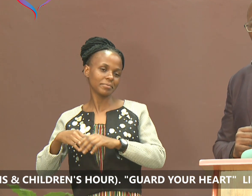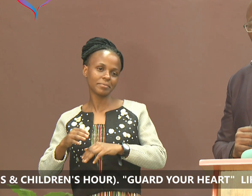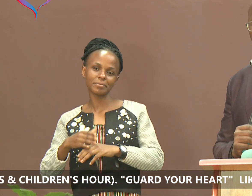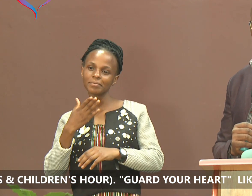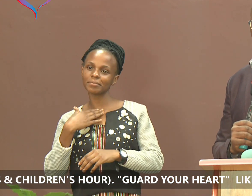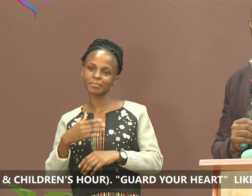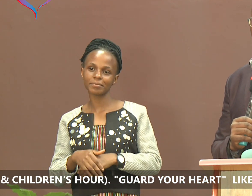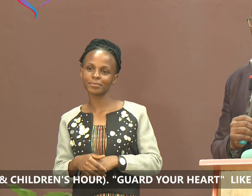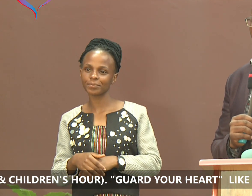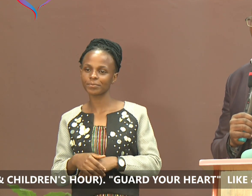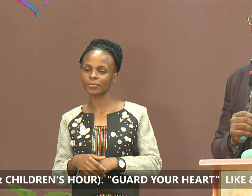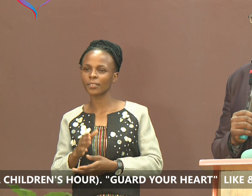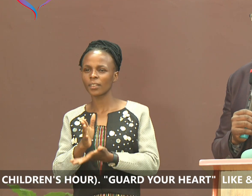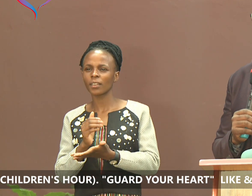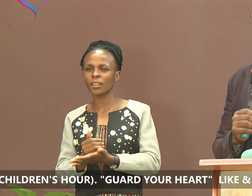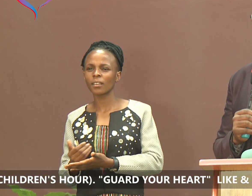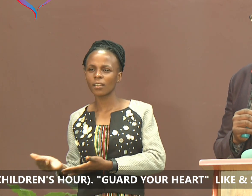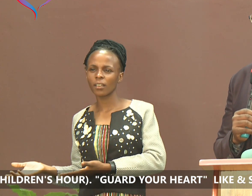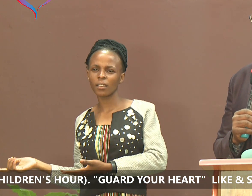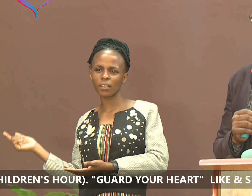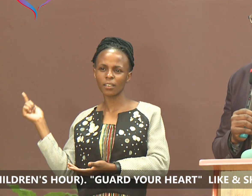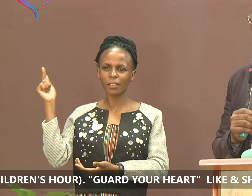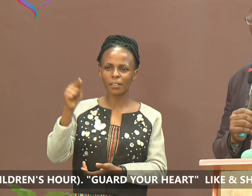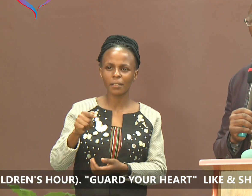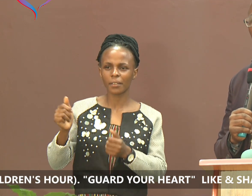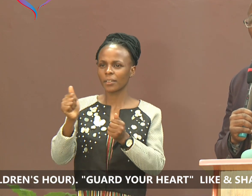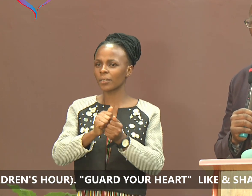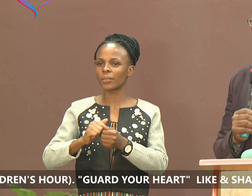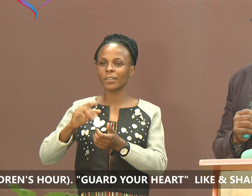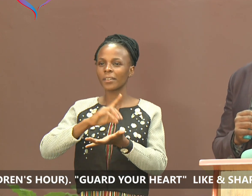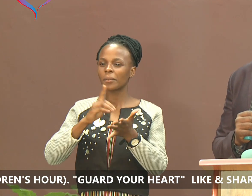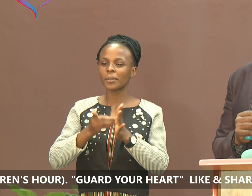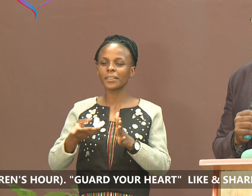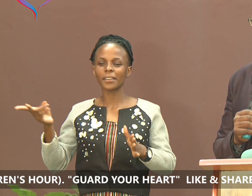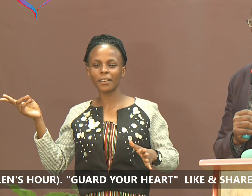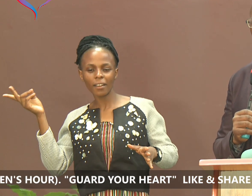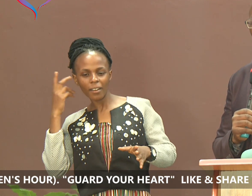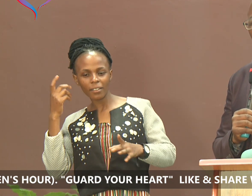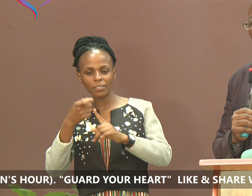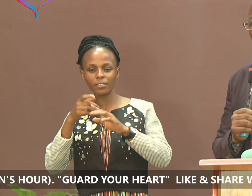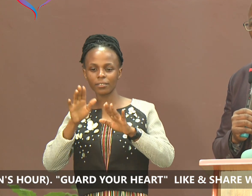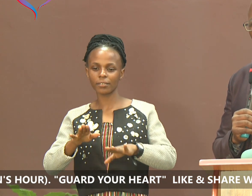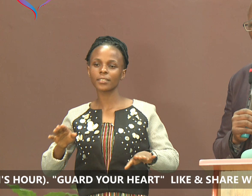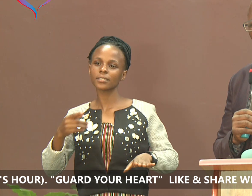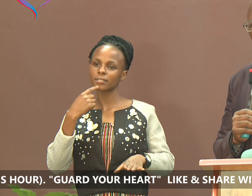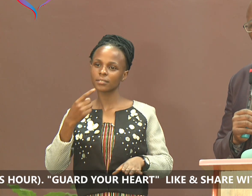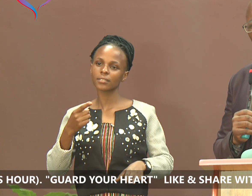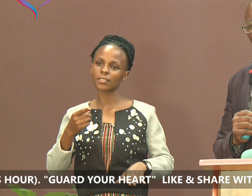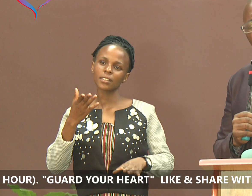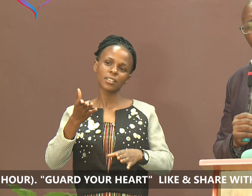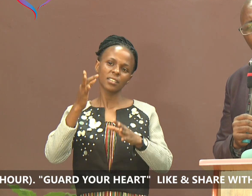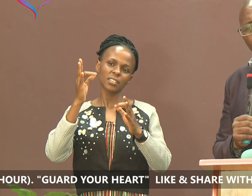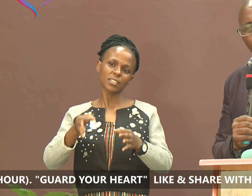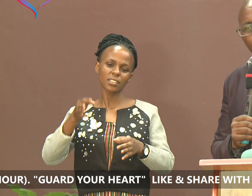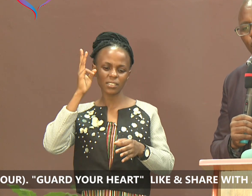kyagala. Because they come with ambiguous projects, zebauli demu munigi na zebauli dewa na zileta, numugamu nangibi yunga tebigenda, kolo